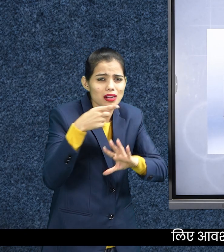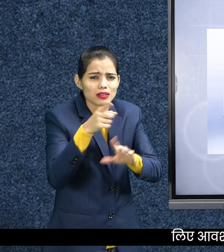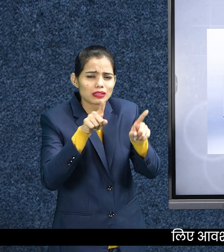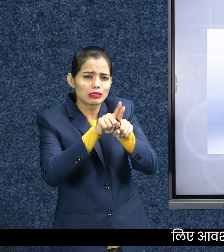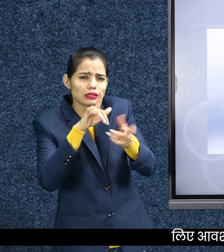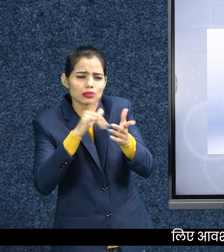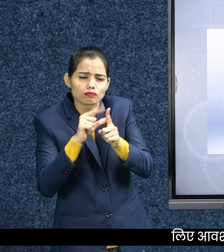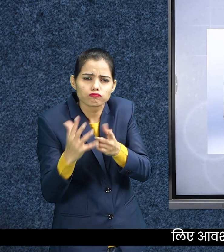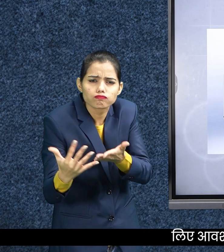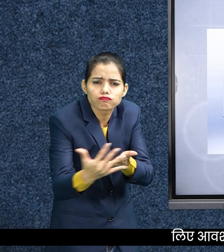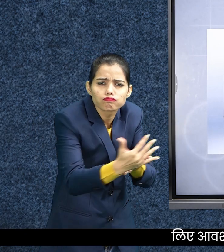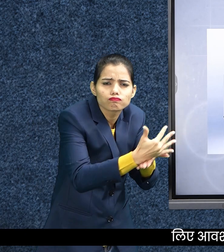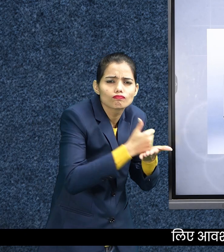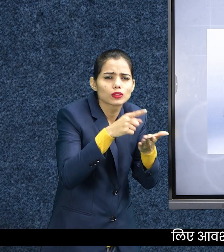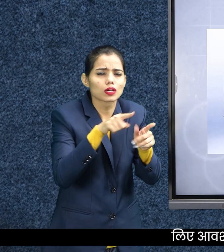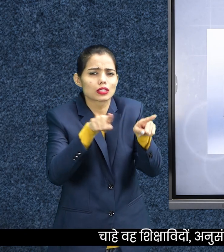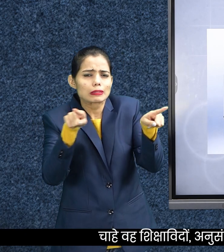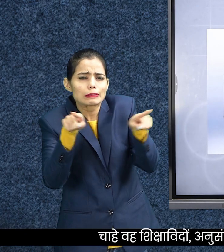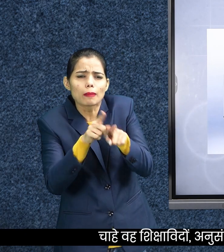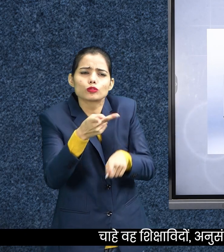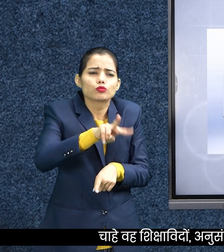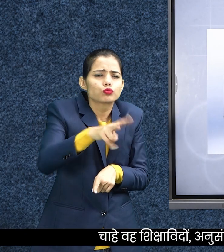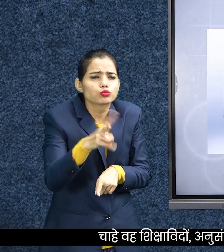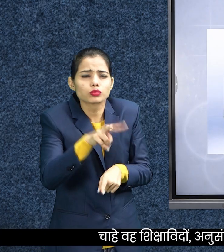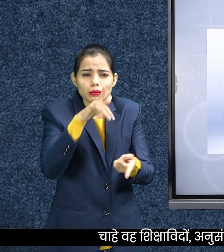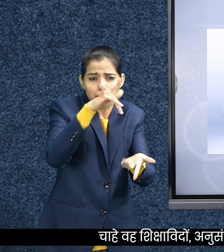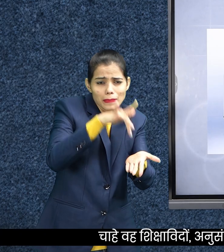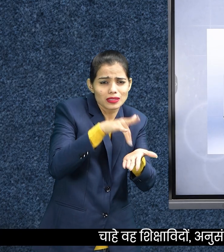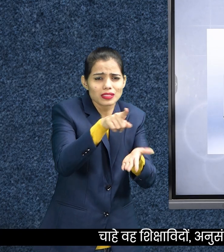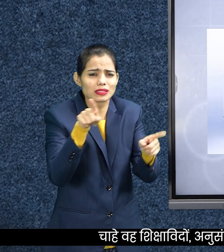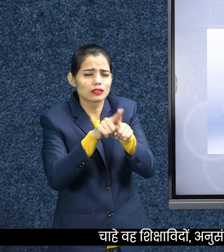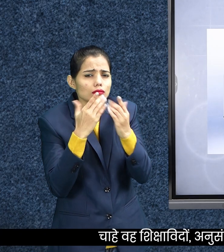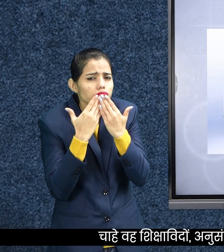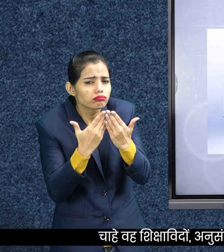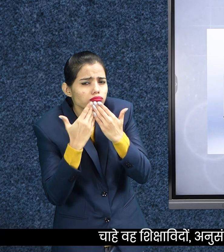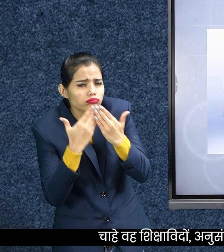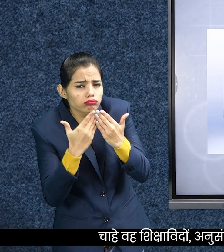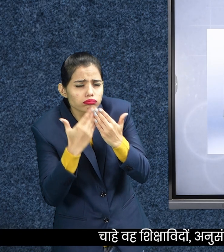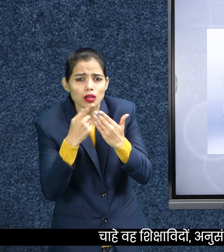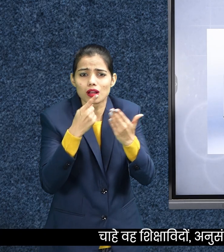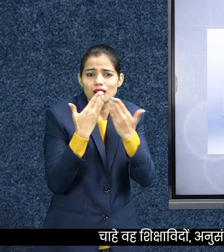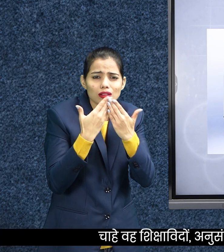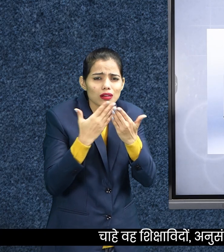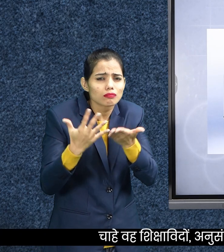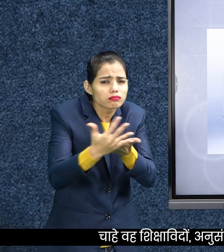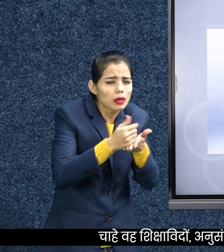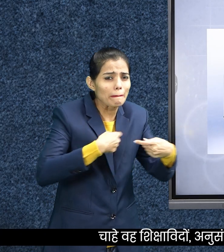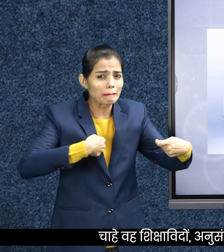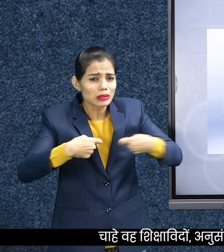के रूप में कार्य करते हैं, चाहे वह शिक्षाविदों, अनुसंधान, व्यवसाय या रोजमर्रा की